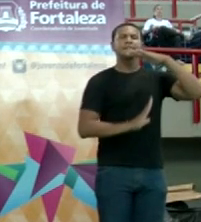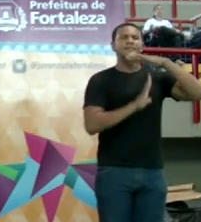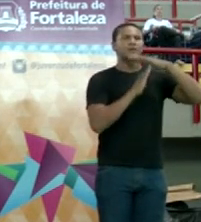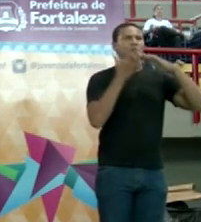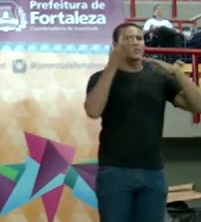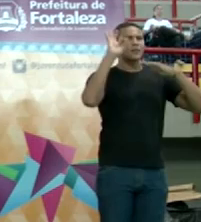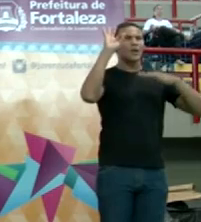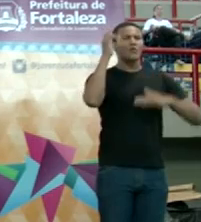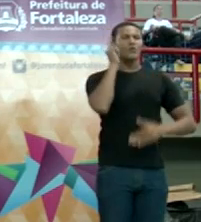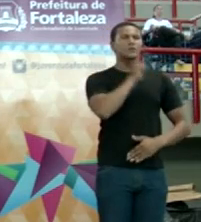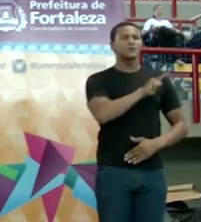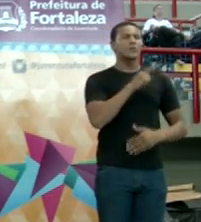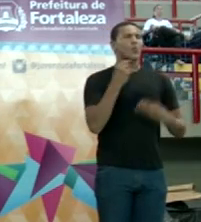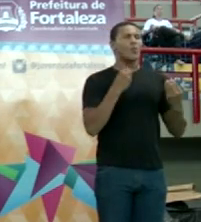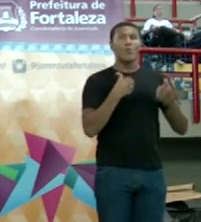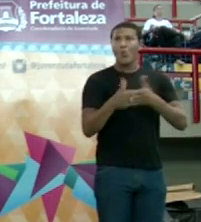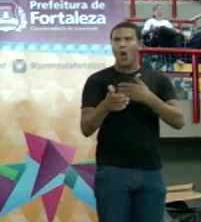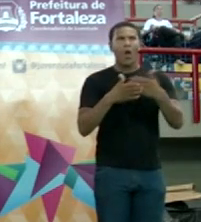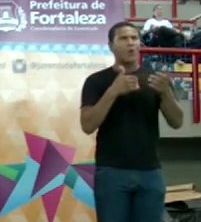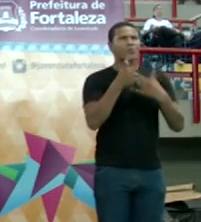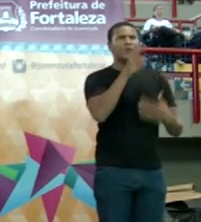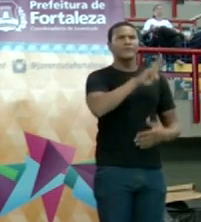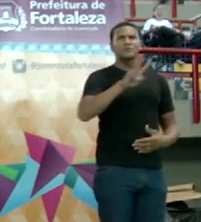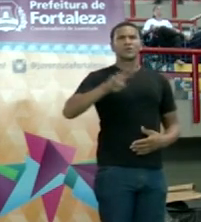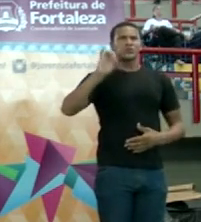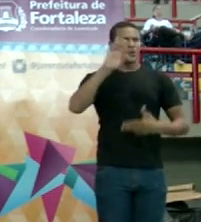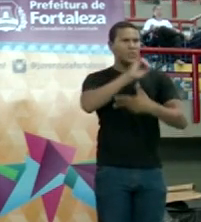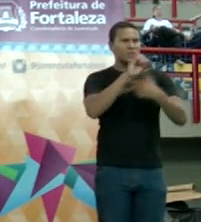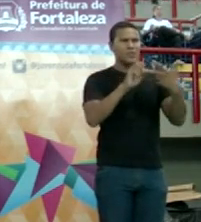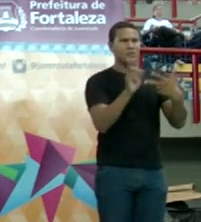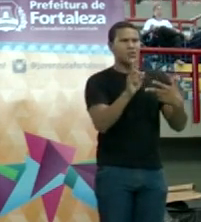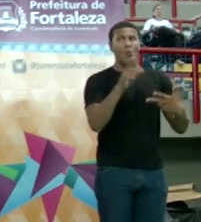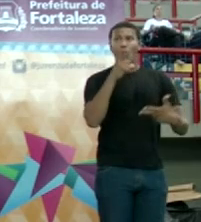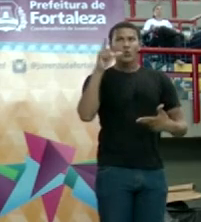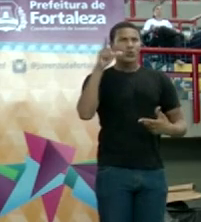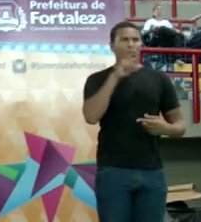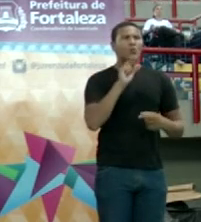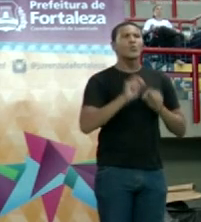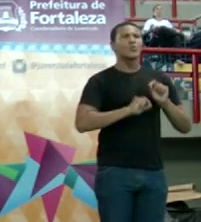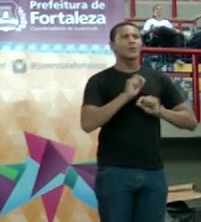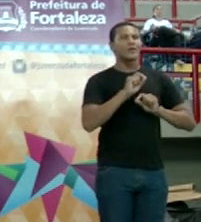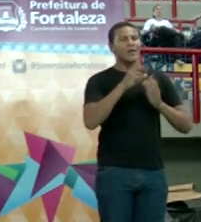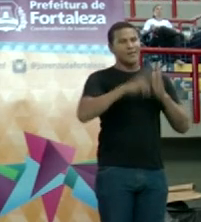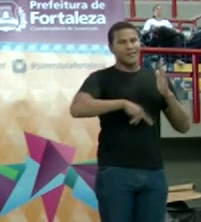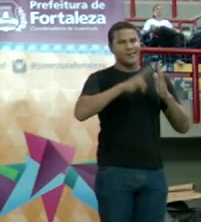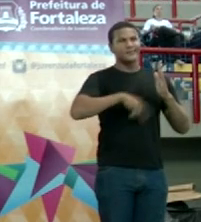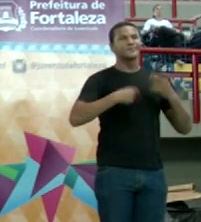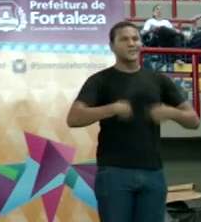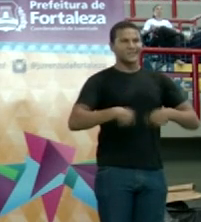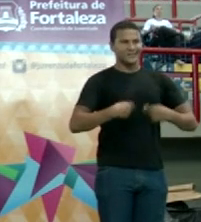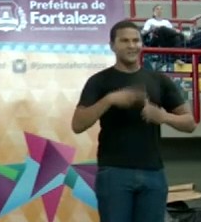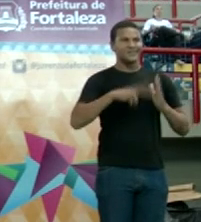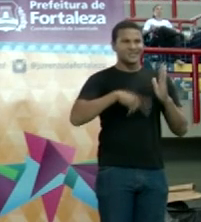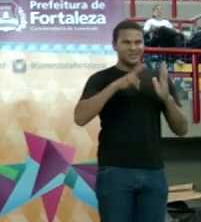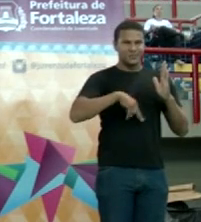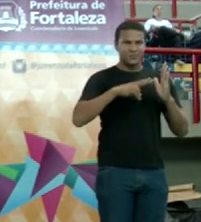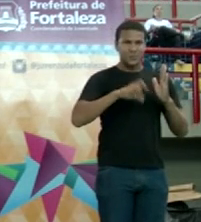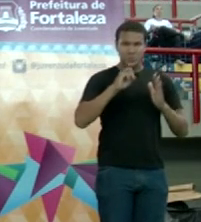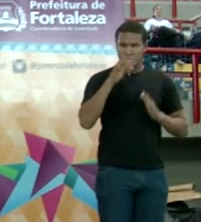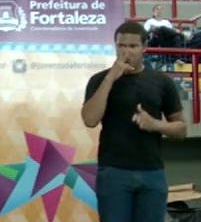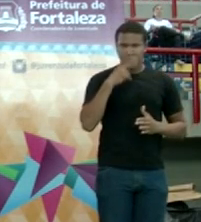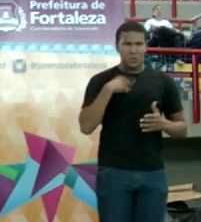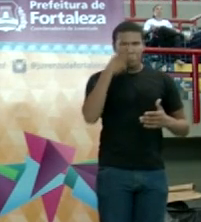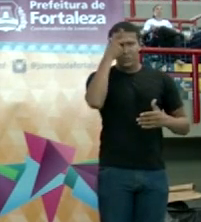vestibular, não apenas no Enem? É necessário leitura. Quem não dispõe de um acervo, quem não dispõe